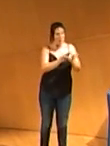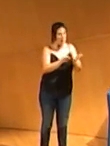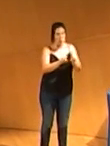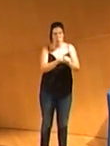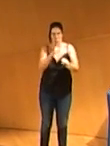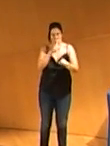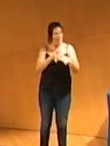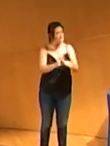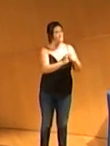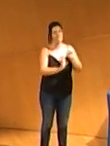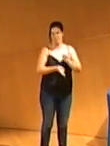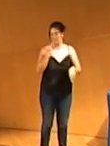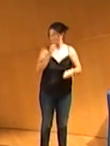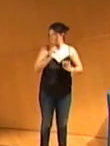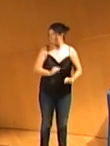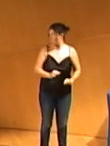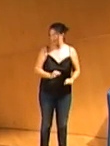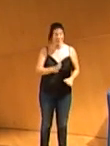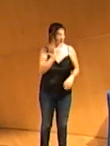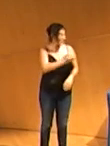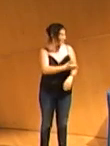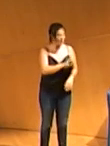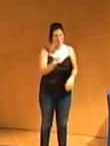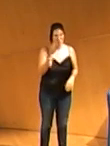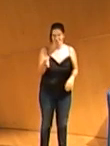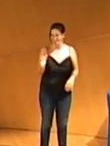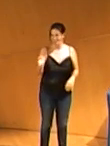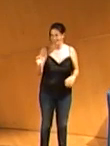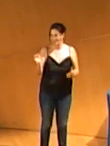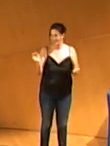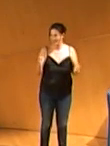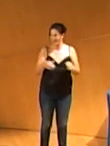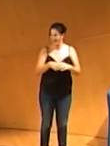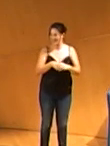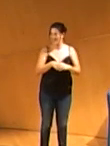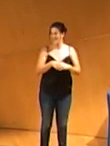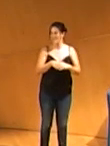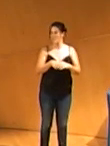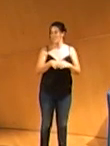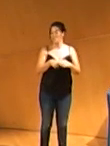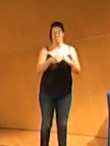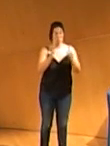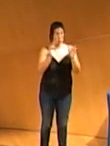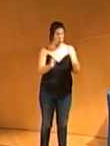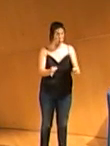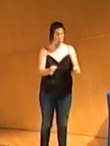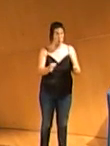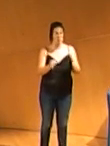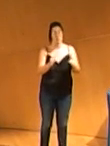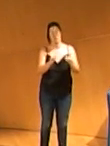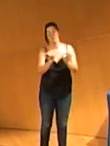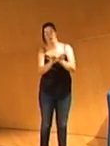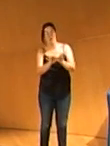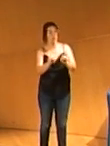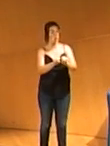me semble-t-il, dans votre livre. Merci. Oui, oui. Mais c'est vrai que, vous voyez, par exemple, les frères et sœurs,